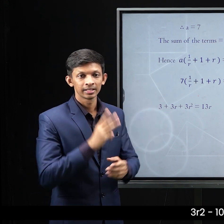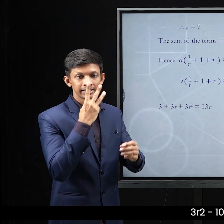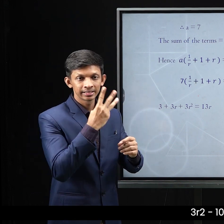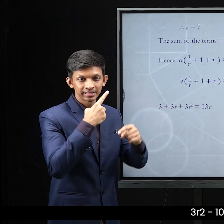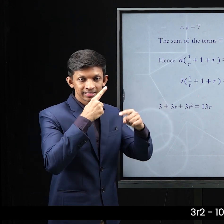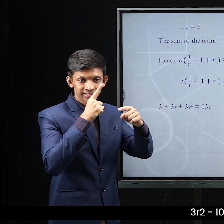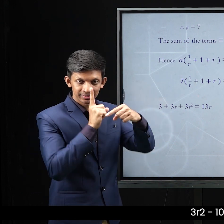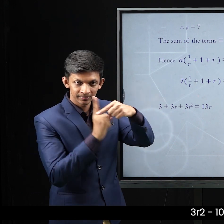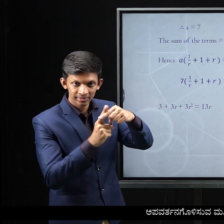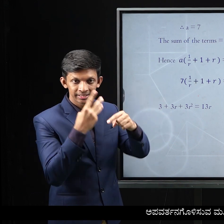0.